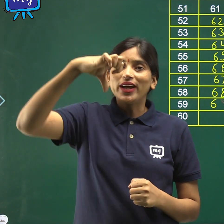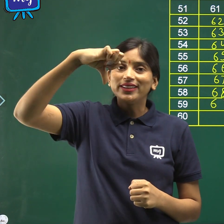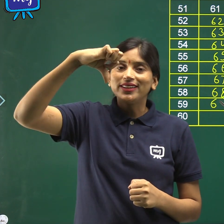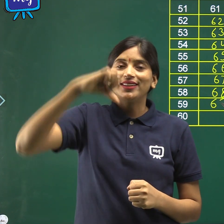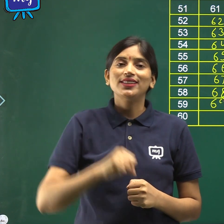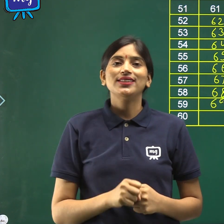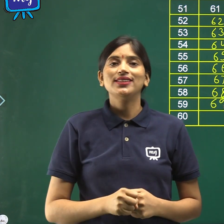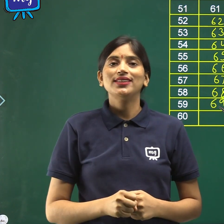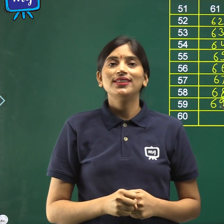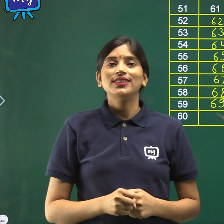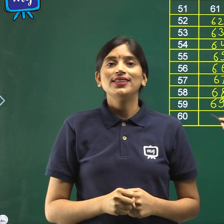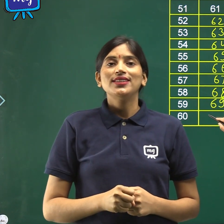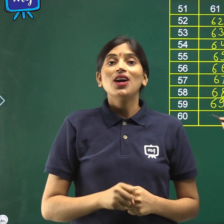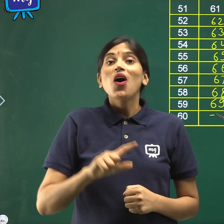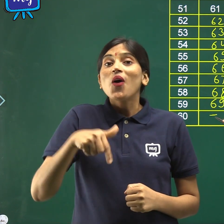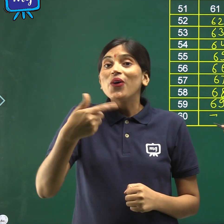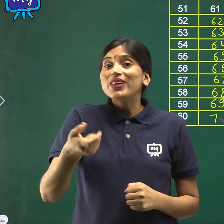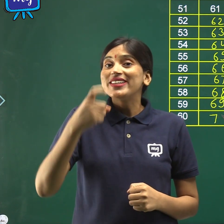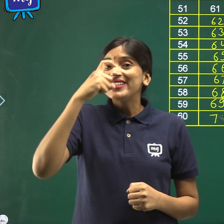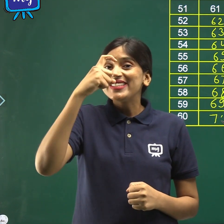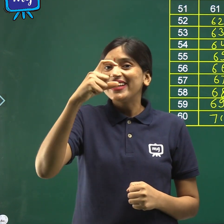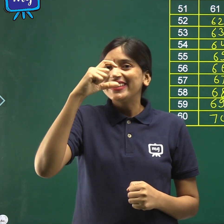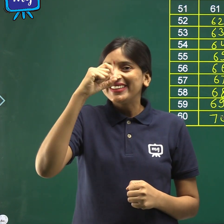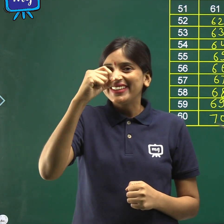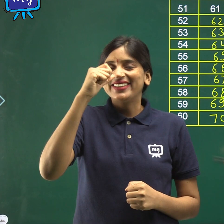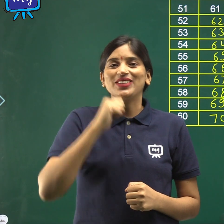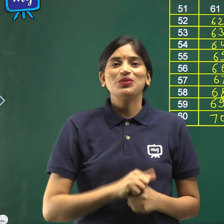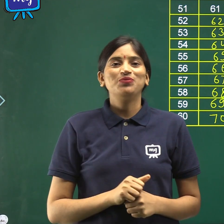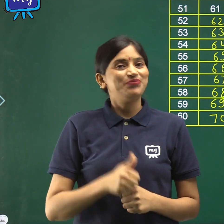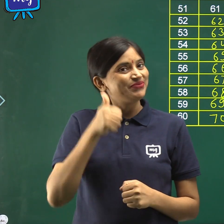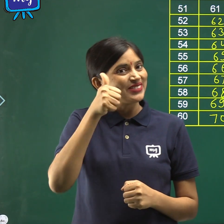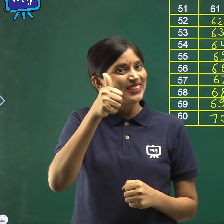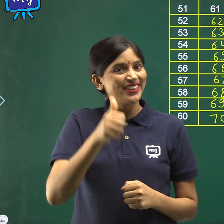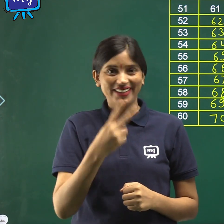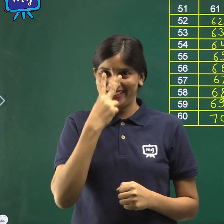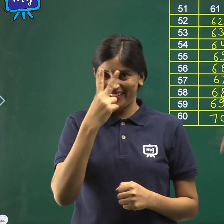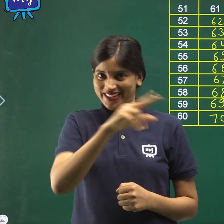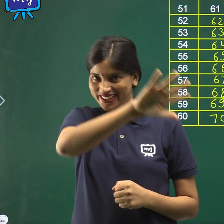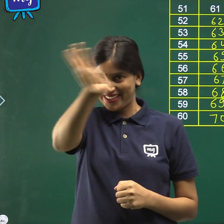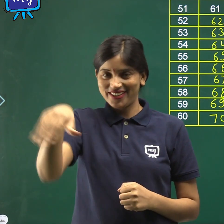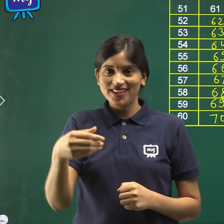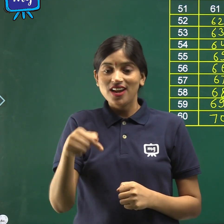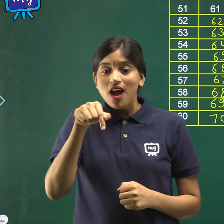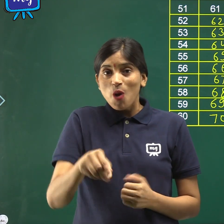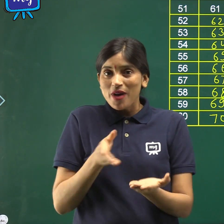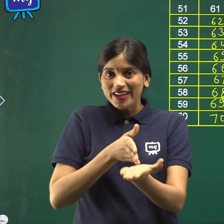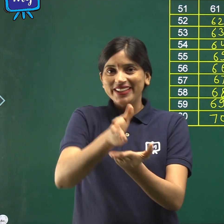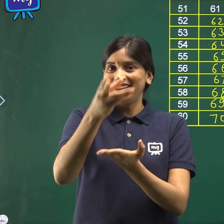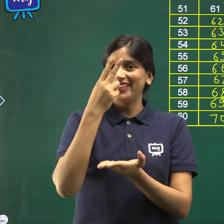69 और 70। ठीक है, देखा आपने। अब आगे